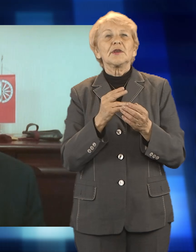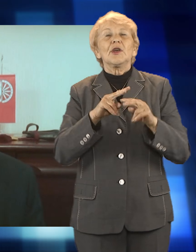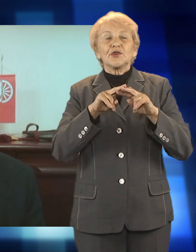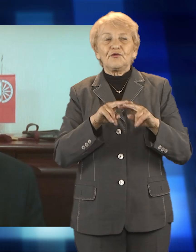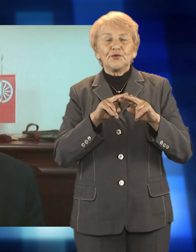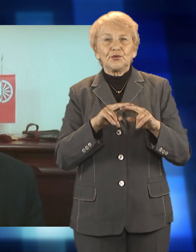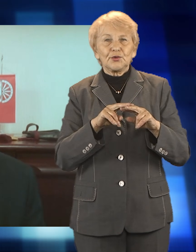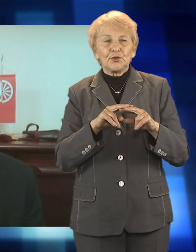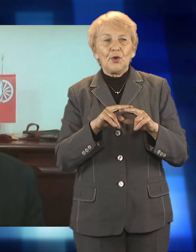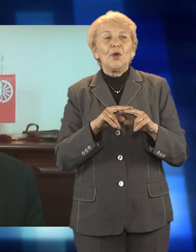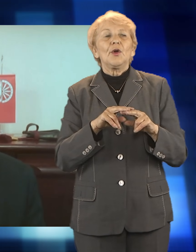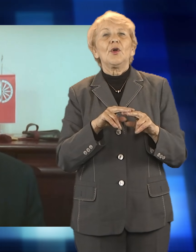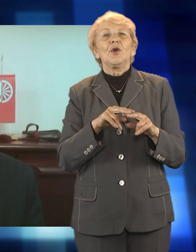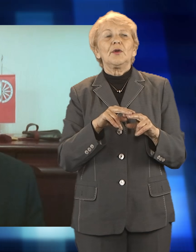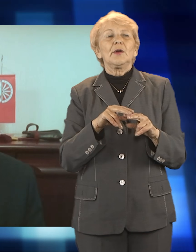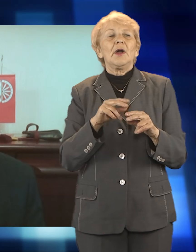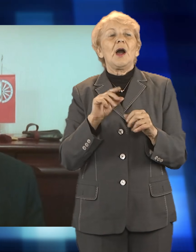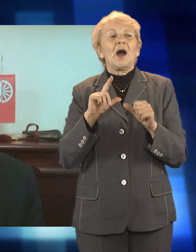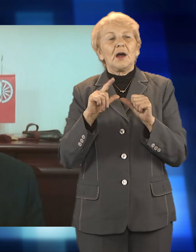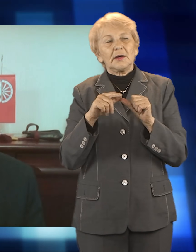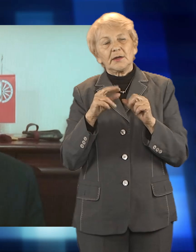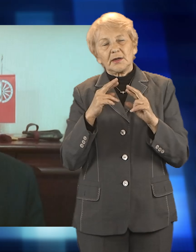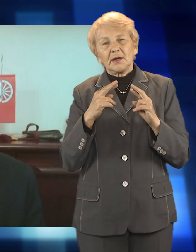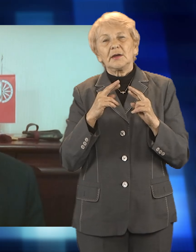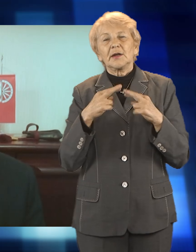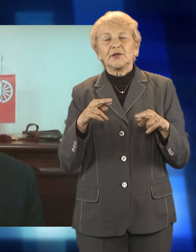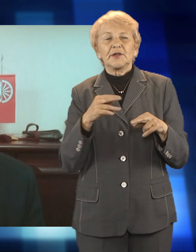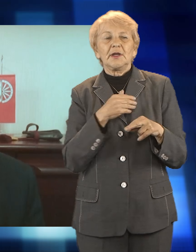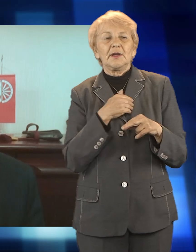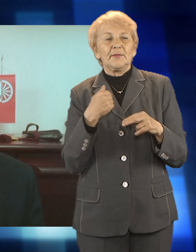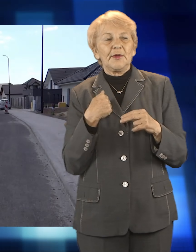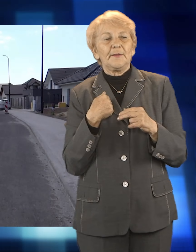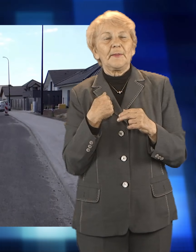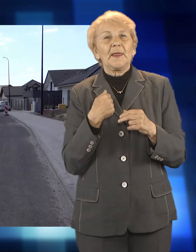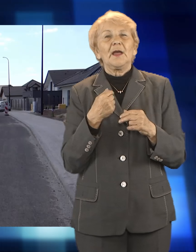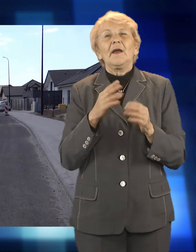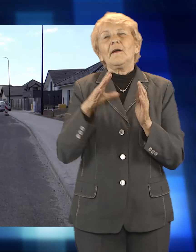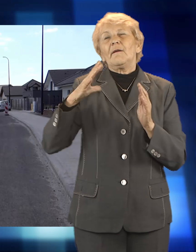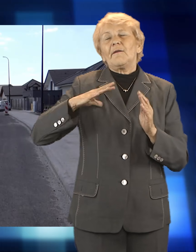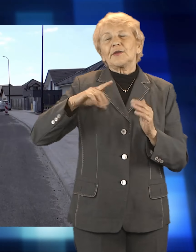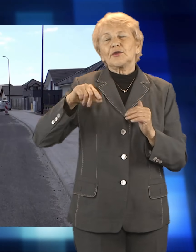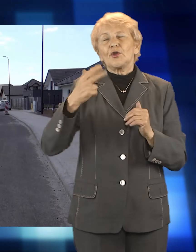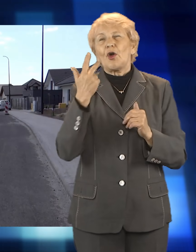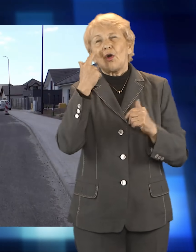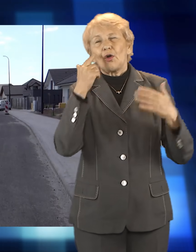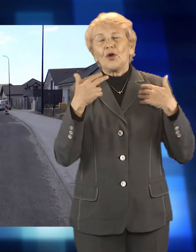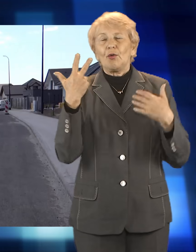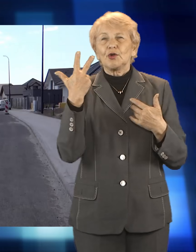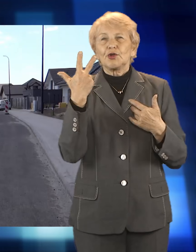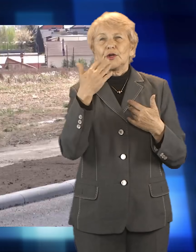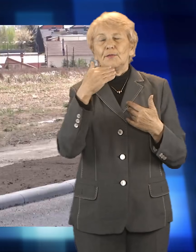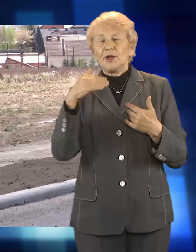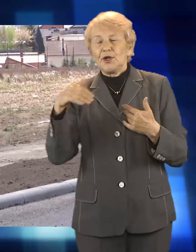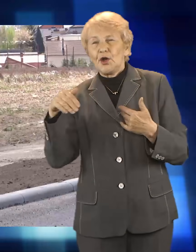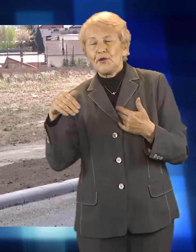pieniądze aż one jakby wrócą do tego beneficjenta wartość inwestycji 3 miliony